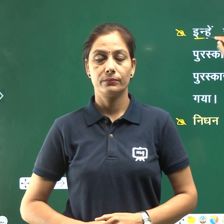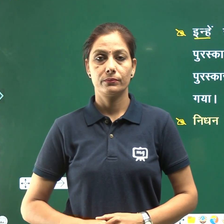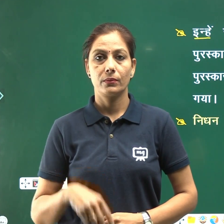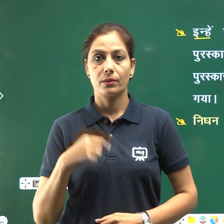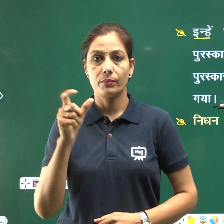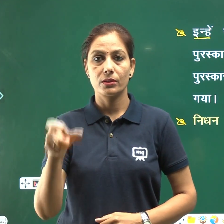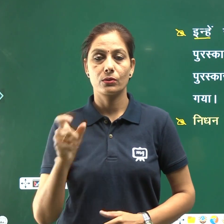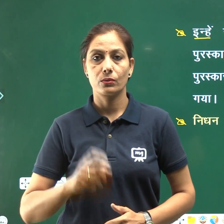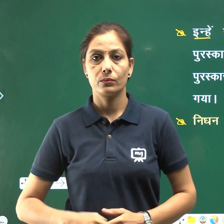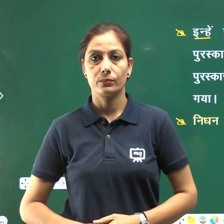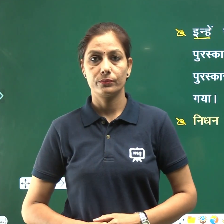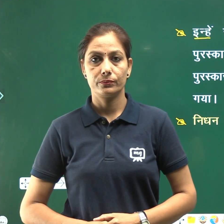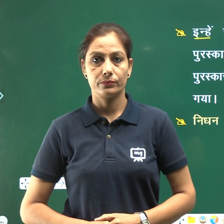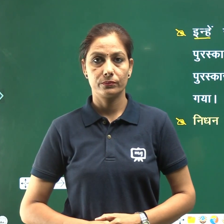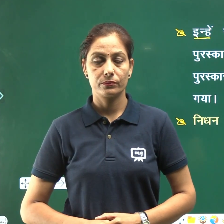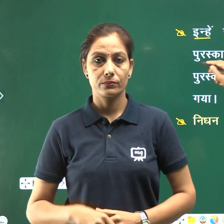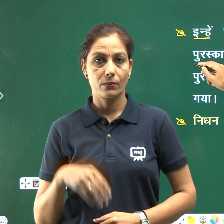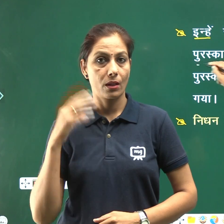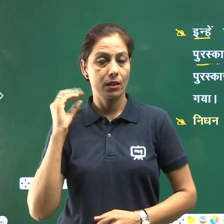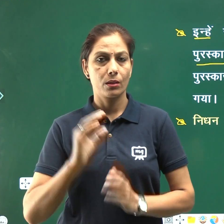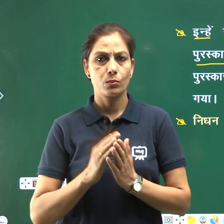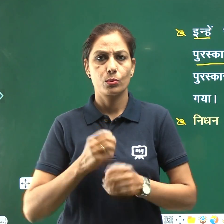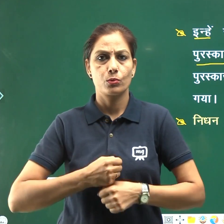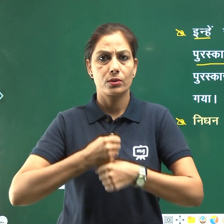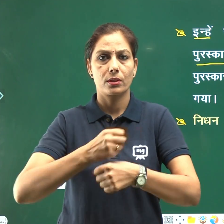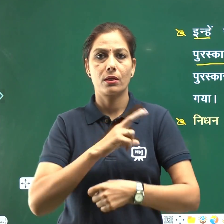इन्हें साहित्य अकादमी पुरस्कार